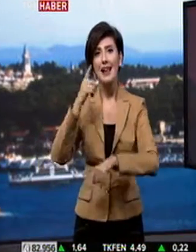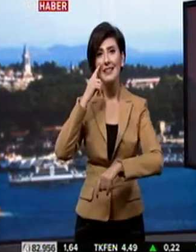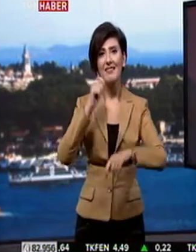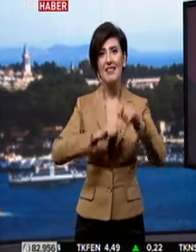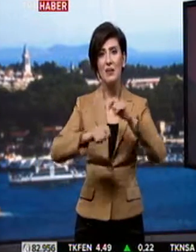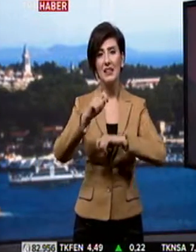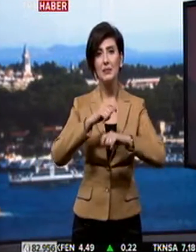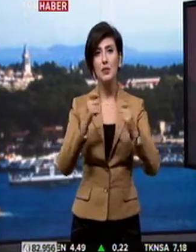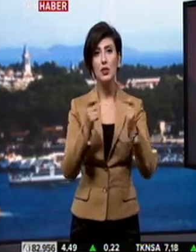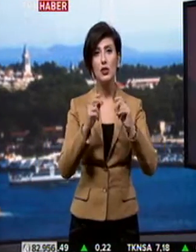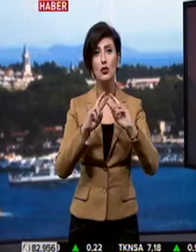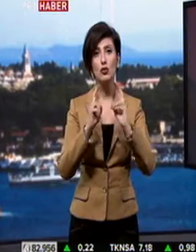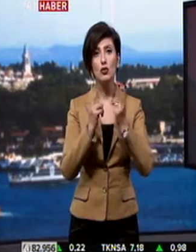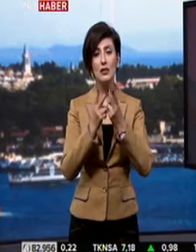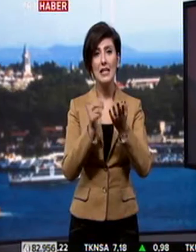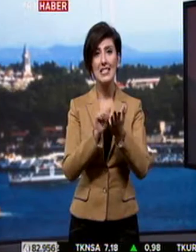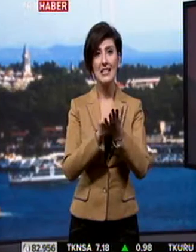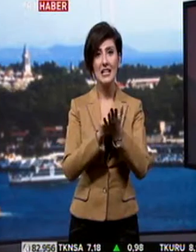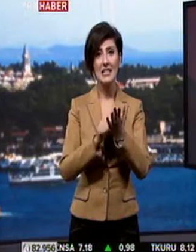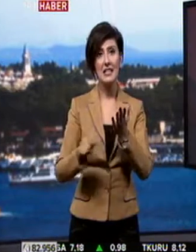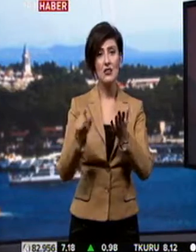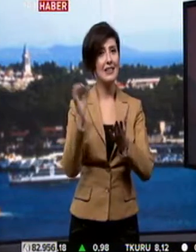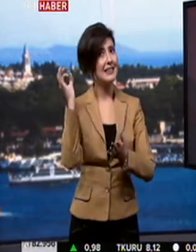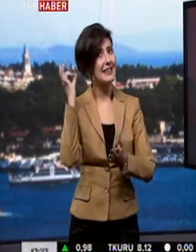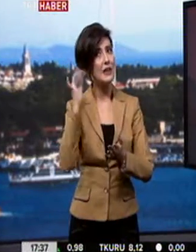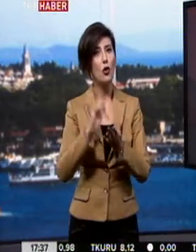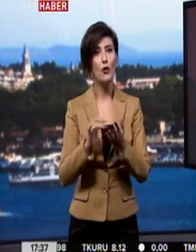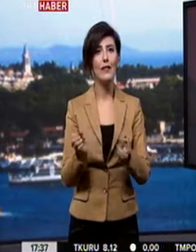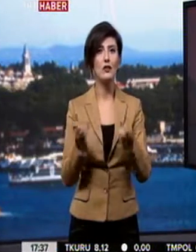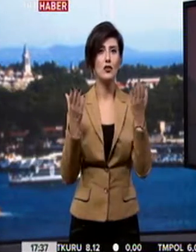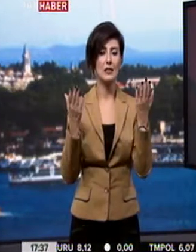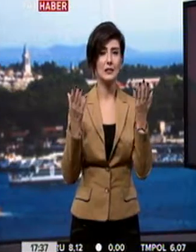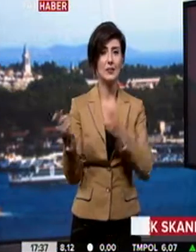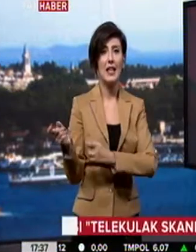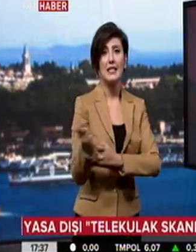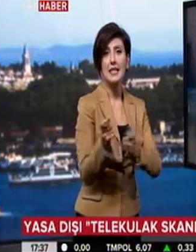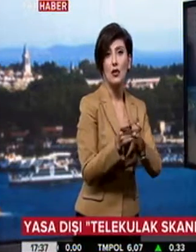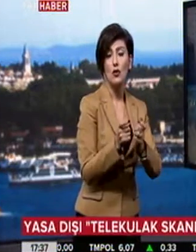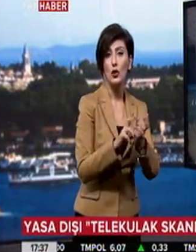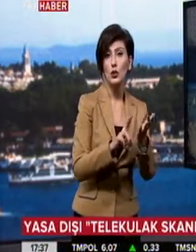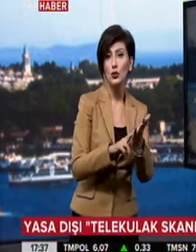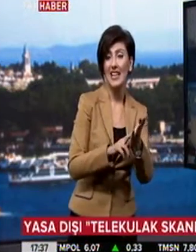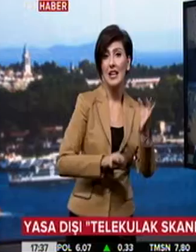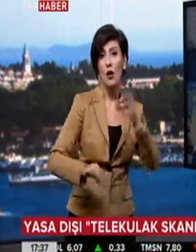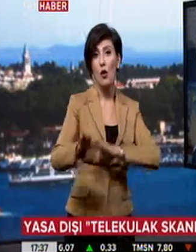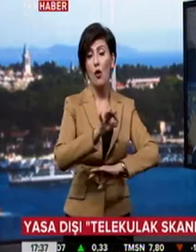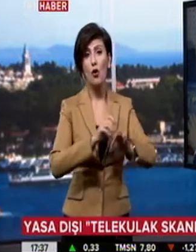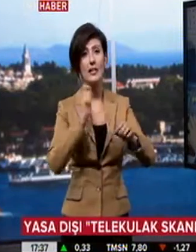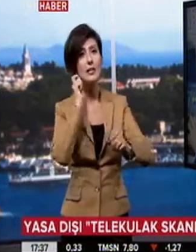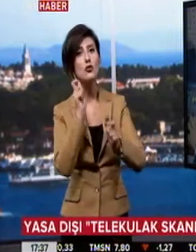Paralel devlet yapılanmasının iş dünyası ve gazetecileri dinlediği ortaya çıktı. Terör örgütü